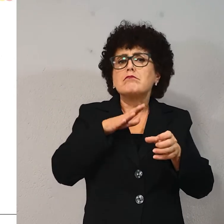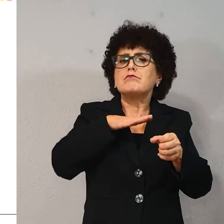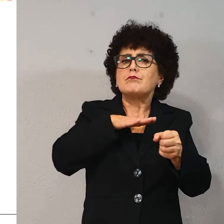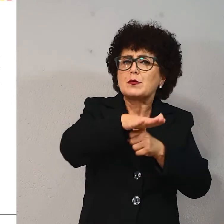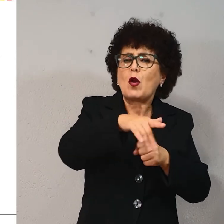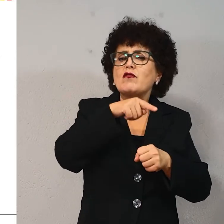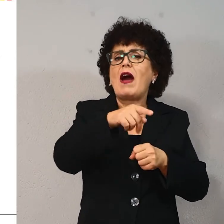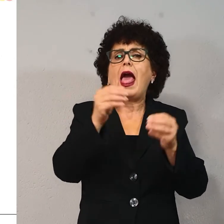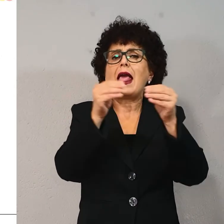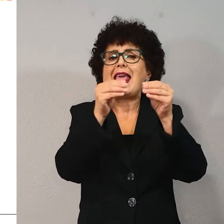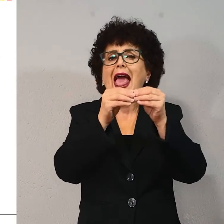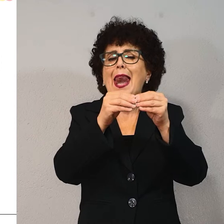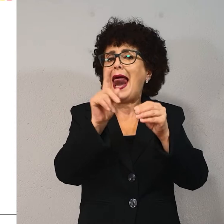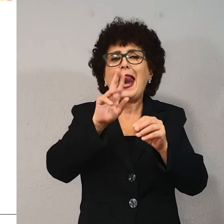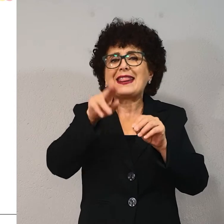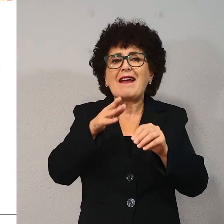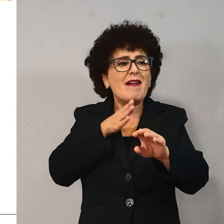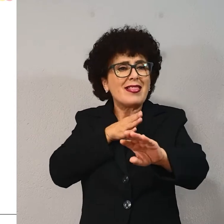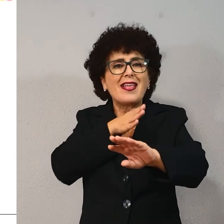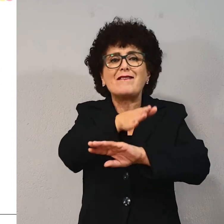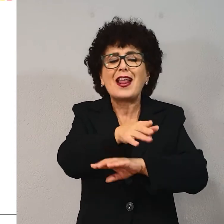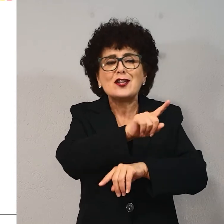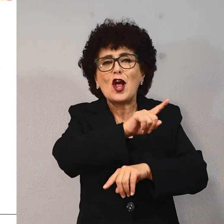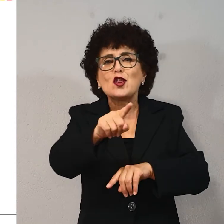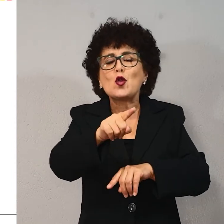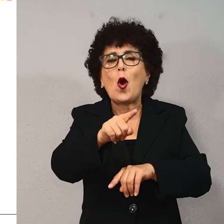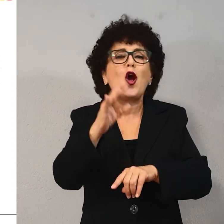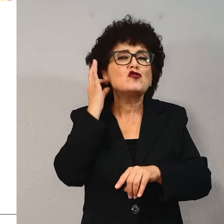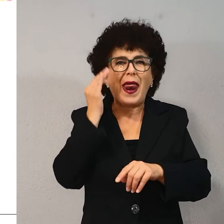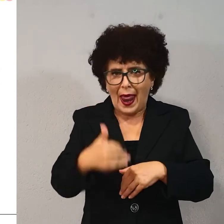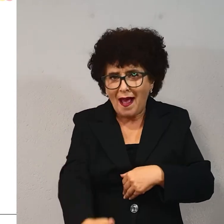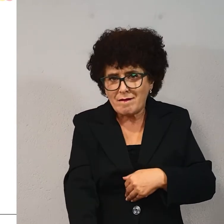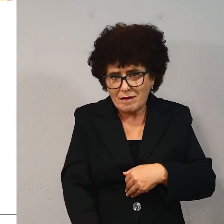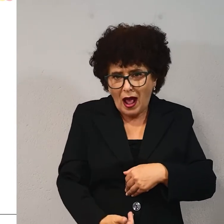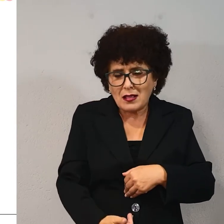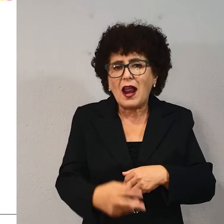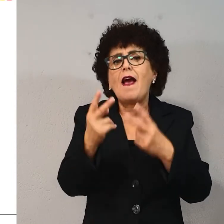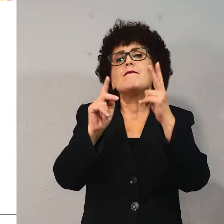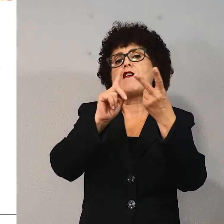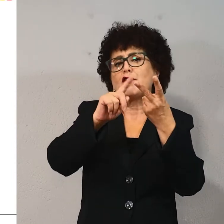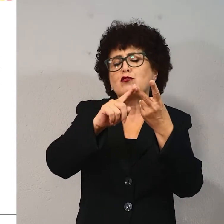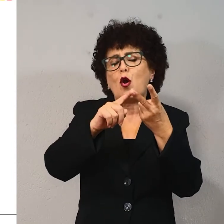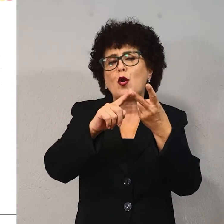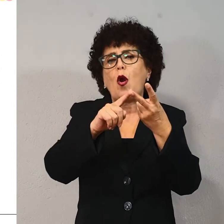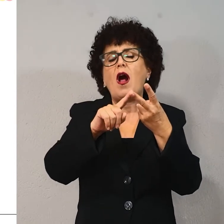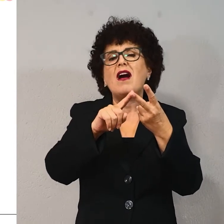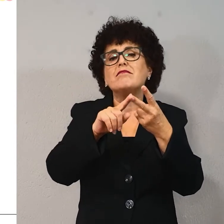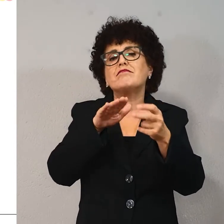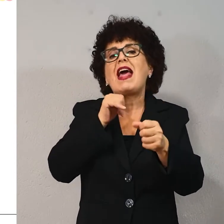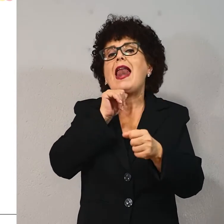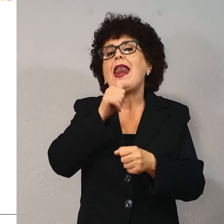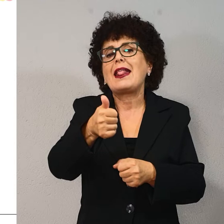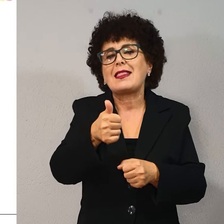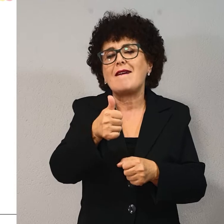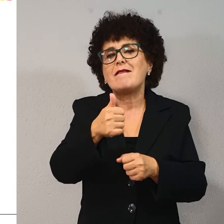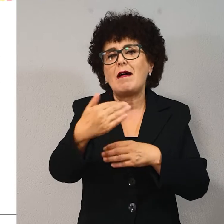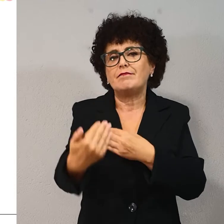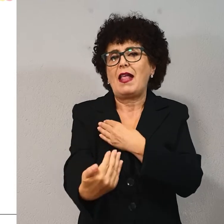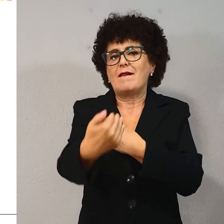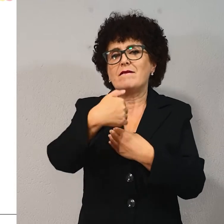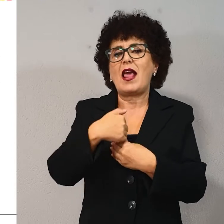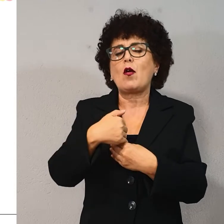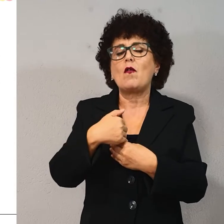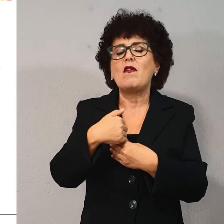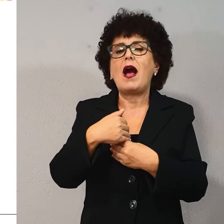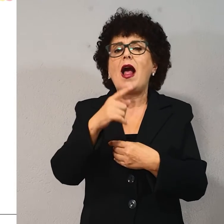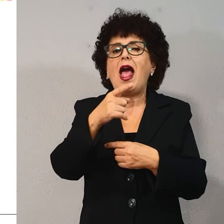спречува јајната клетка да стигне до шуплината на матката и второ, го невозможува вгнездувањето